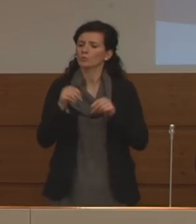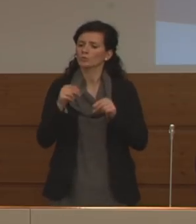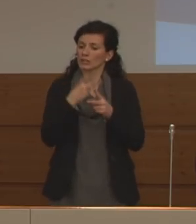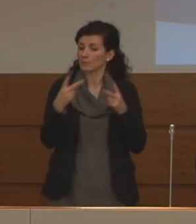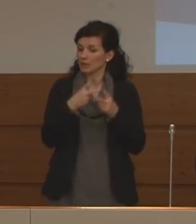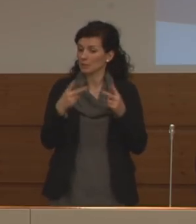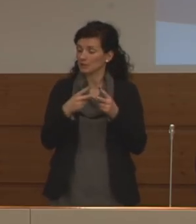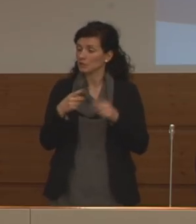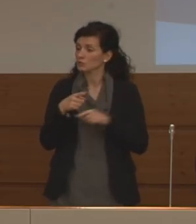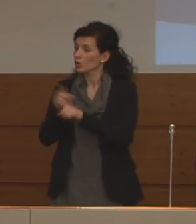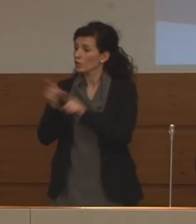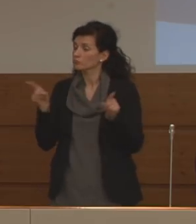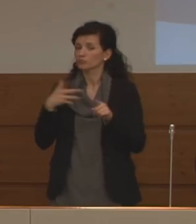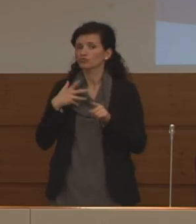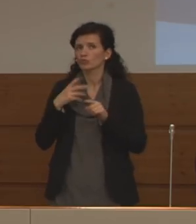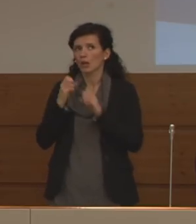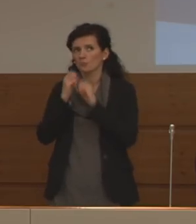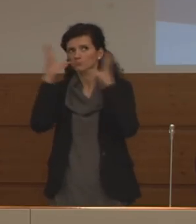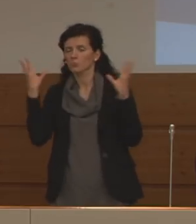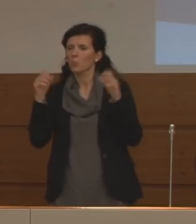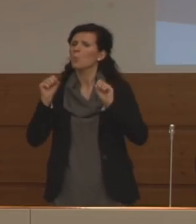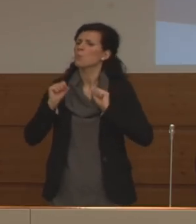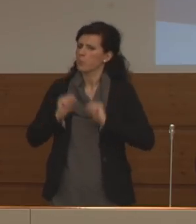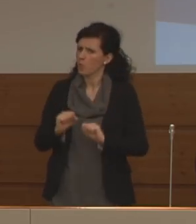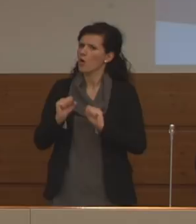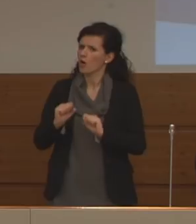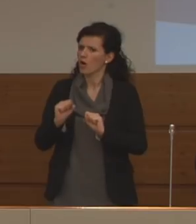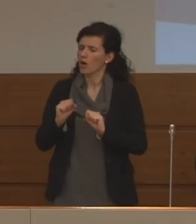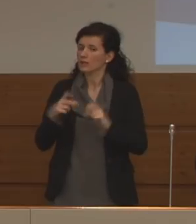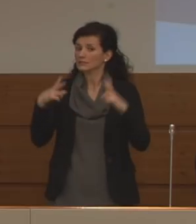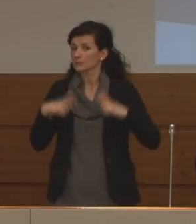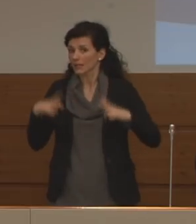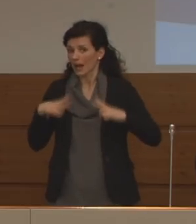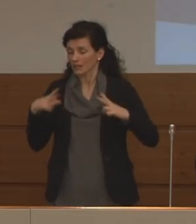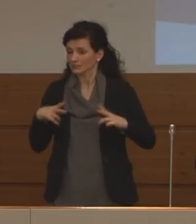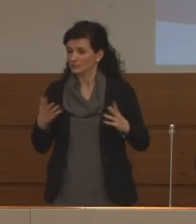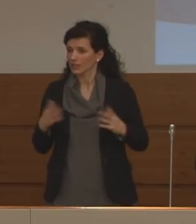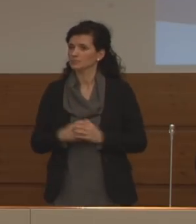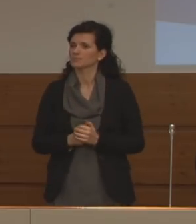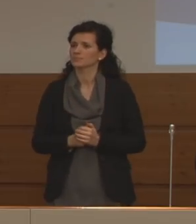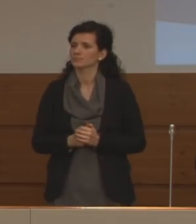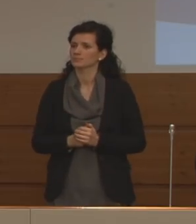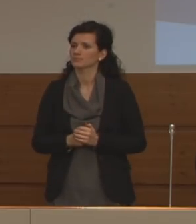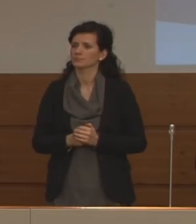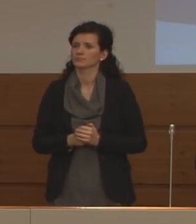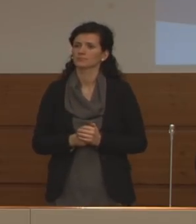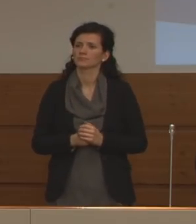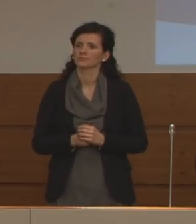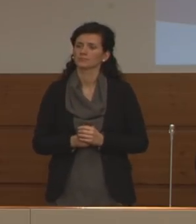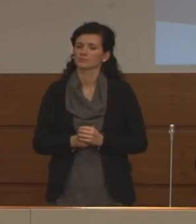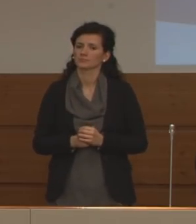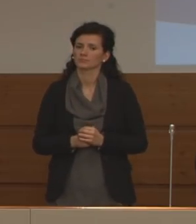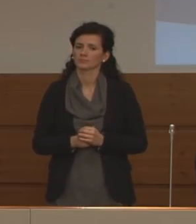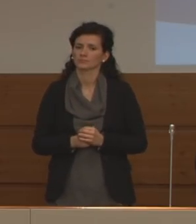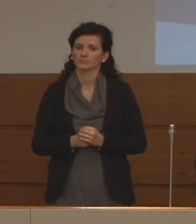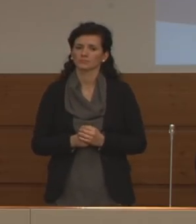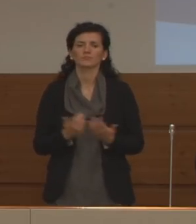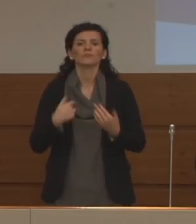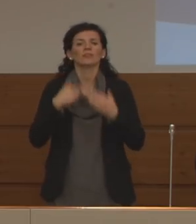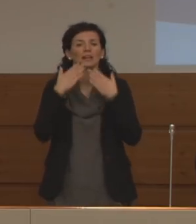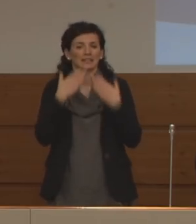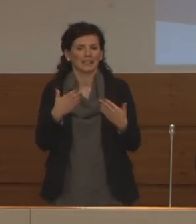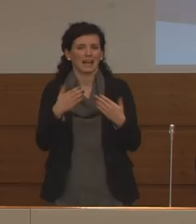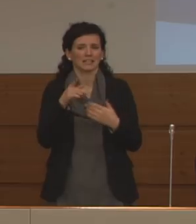che vi fanno pensare che ci possa essere qualche speranza grazie per aver posto